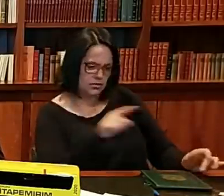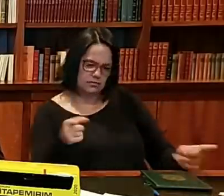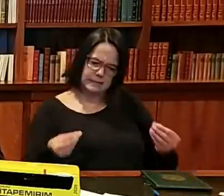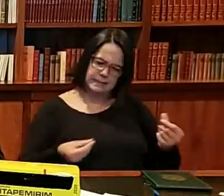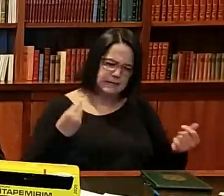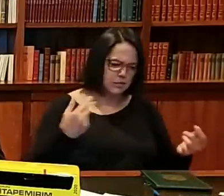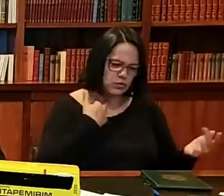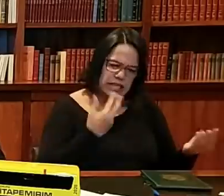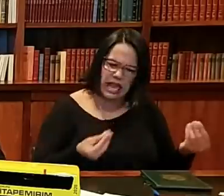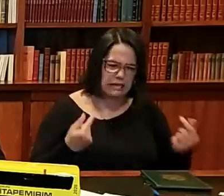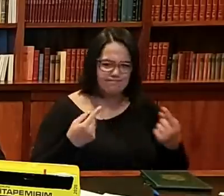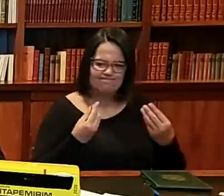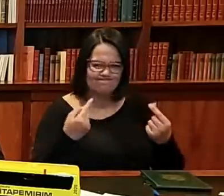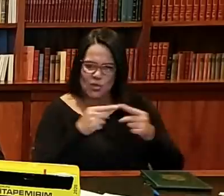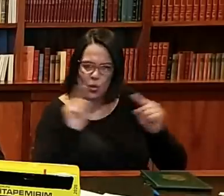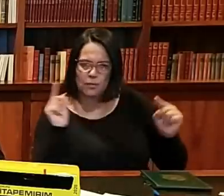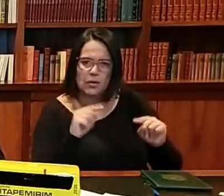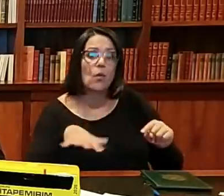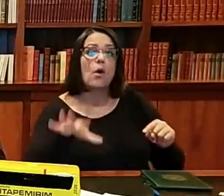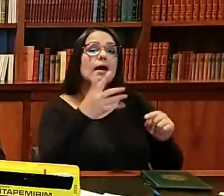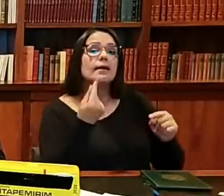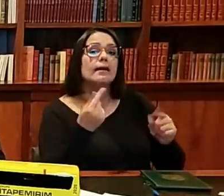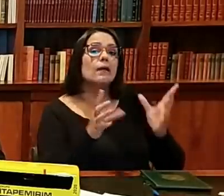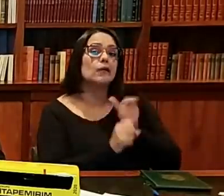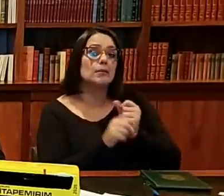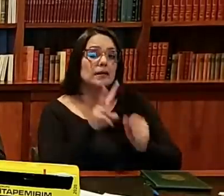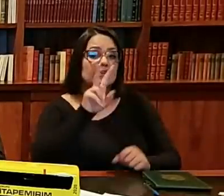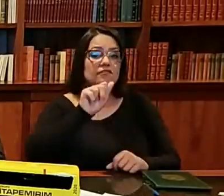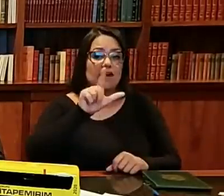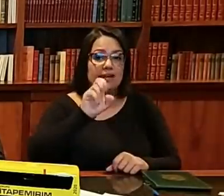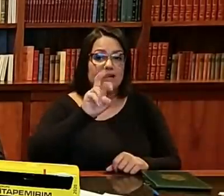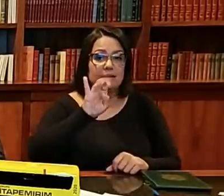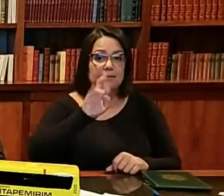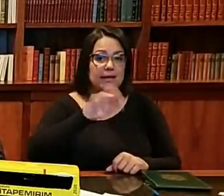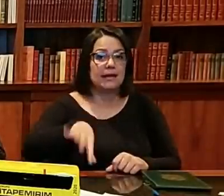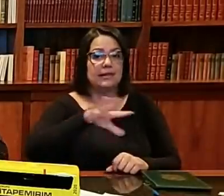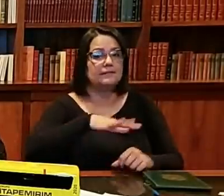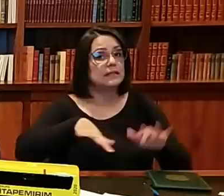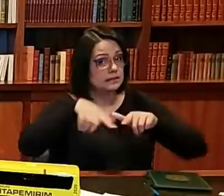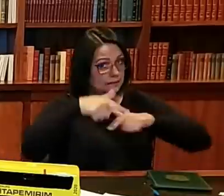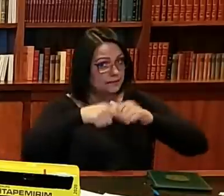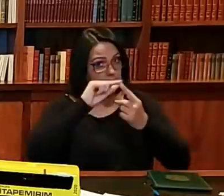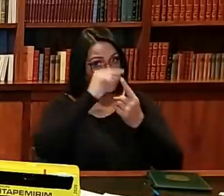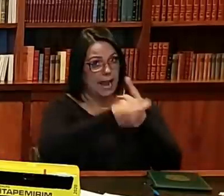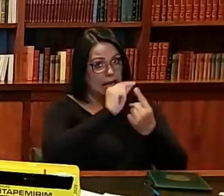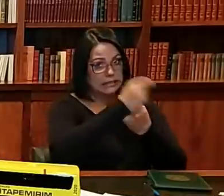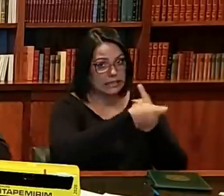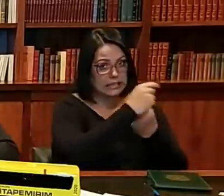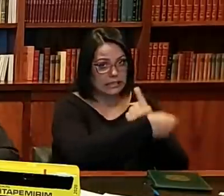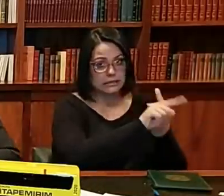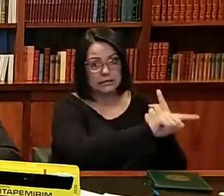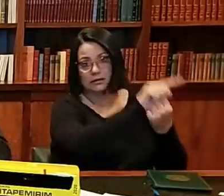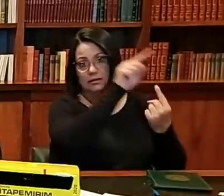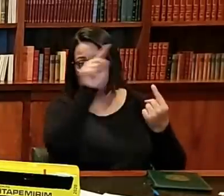conhecimento aqui. Seria, por exemplo, qual é a economia do Vado Ribeiro? Em grande parte, banana. A banana sobe a serra ali e vai para São Paulo,